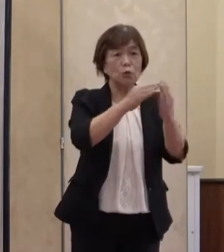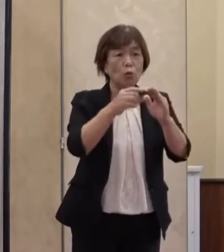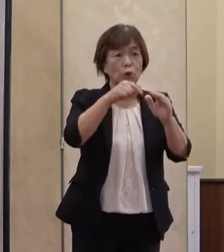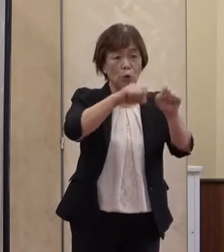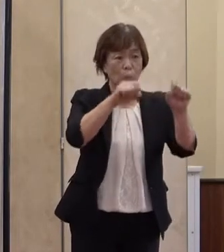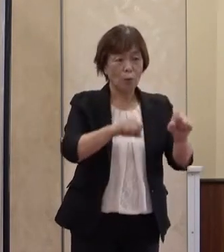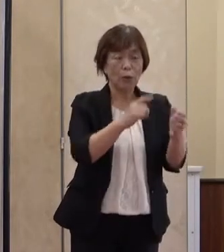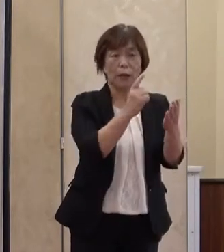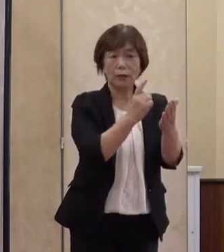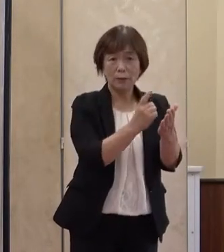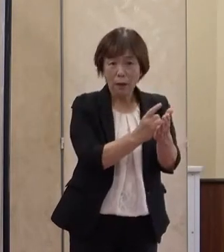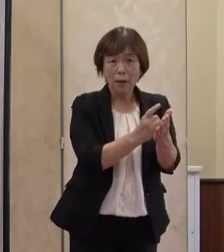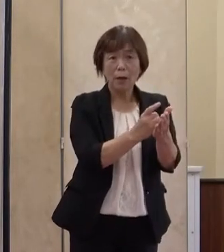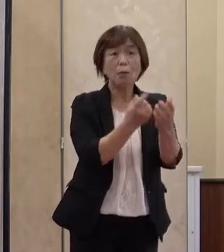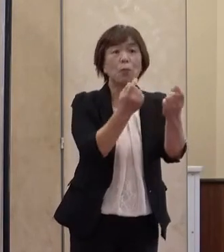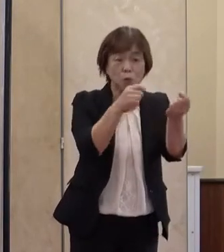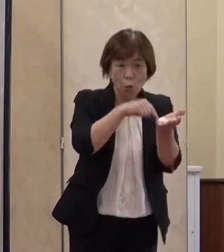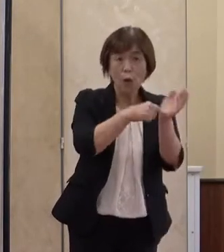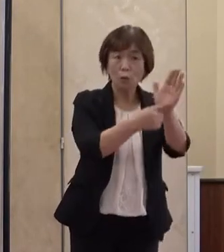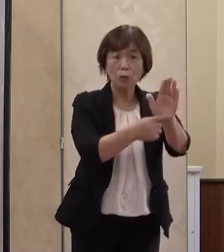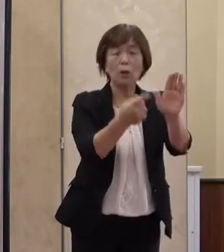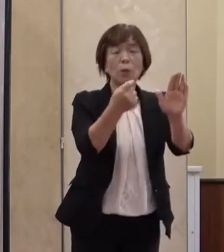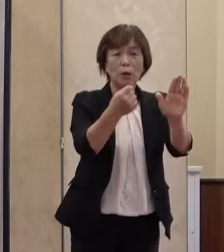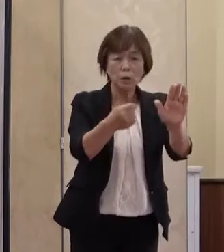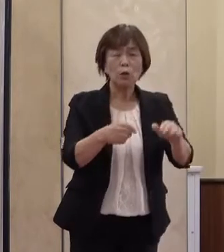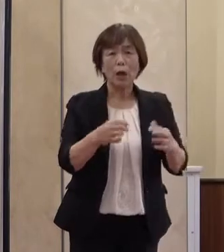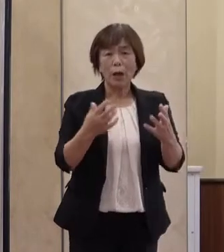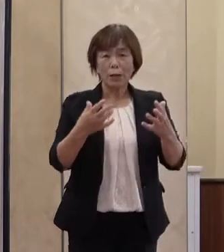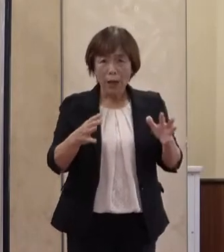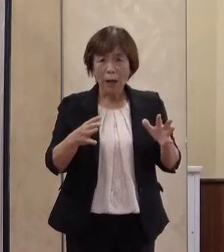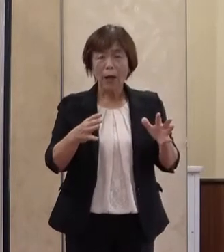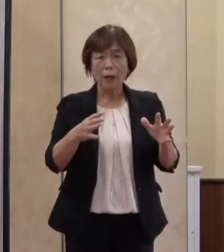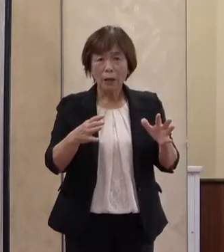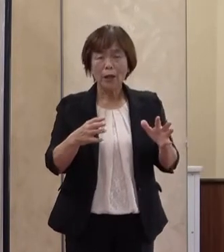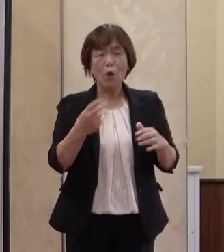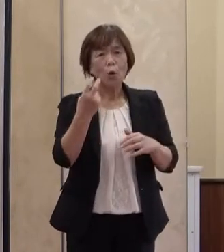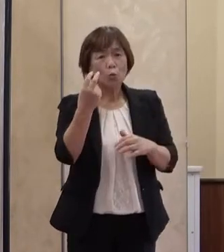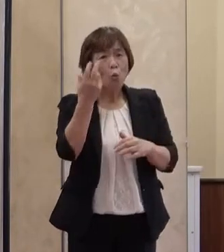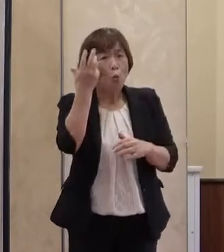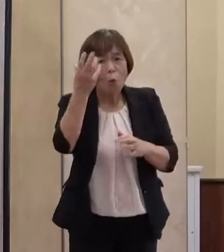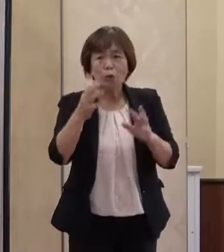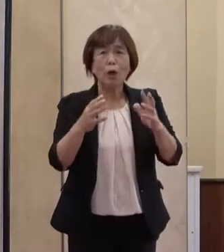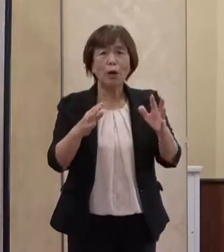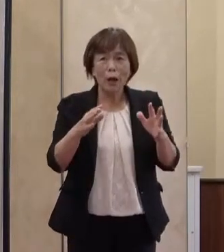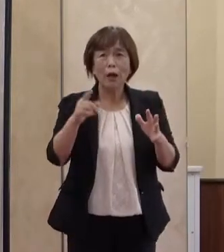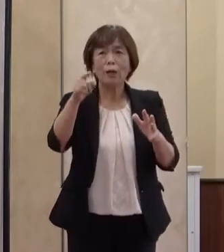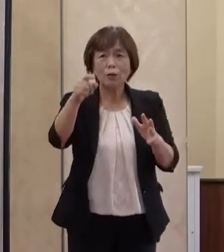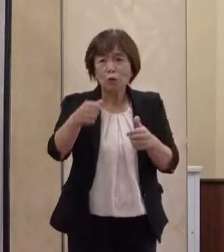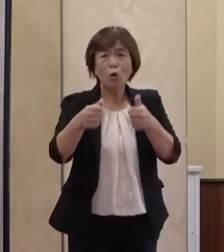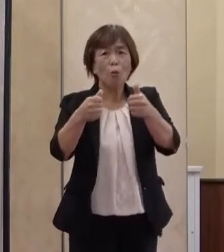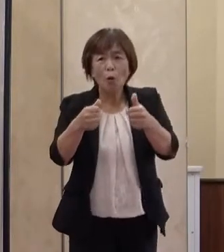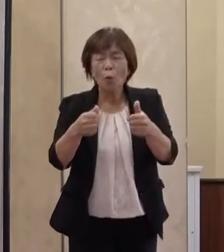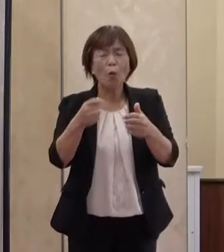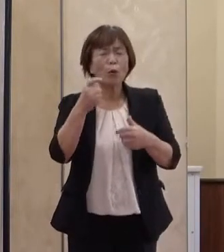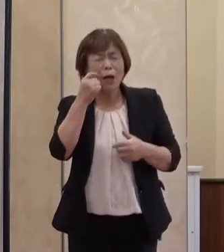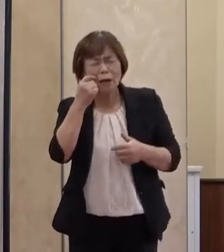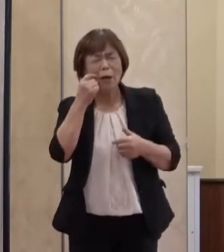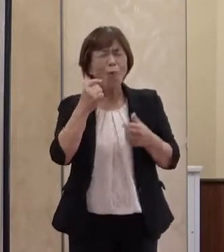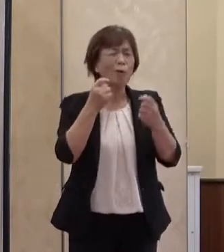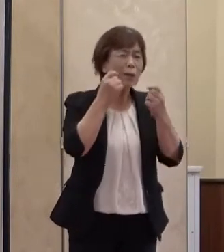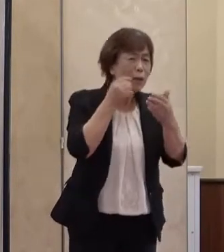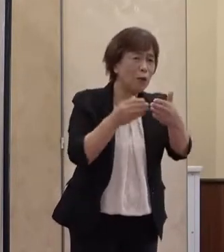バラバラになったら、こんなのはもう橋にも棒にもかからないような話になってくると僕は思います